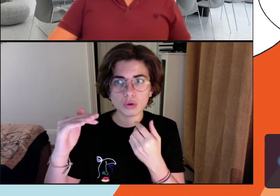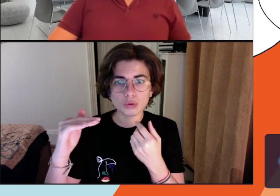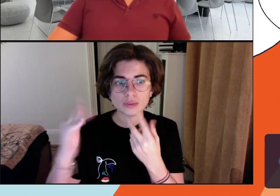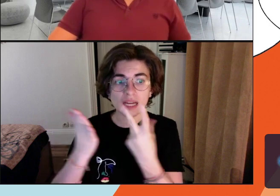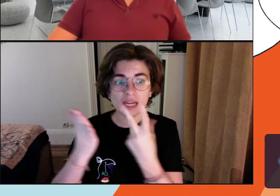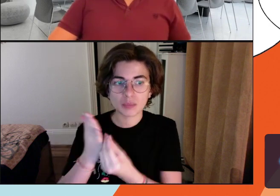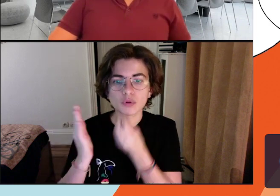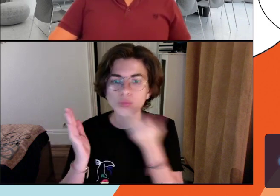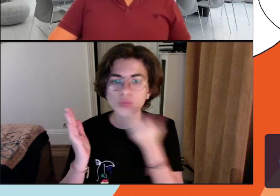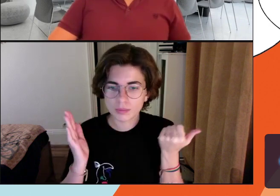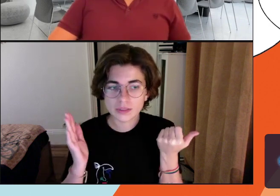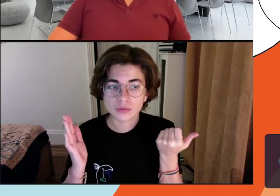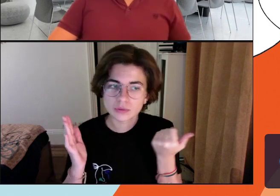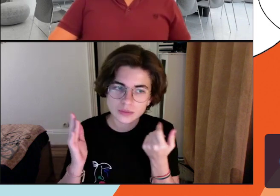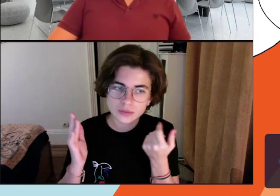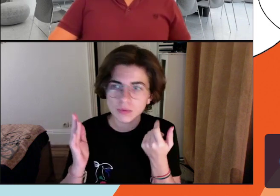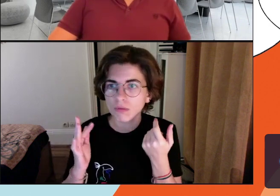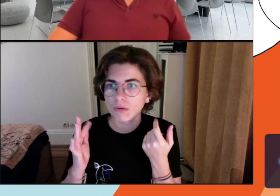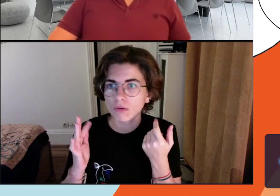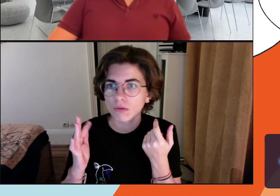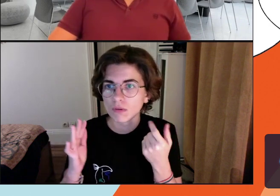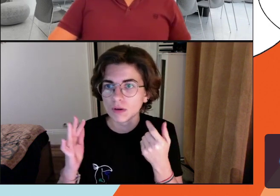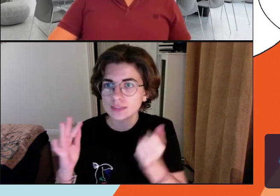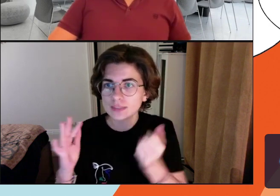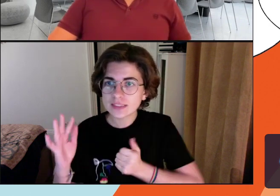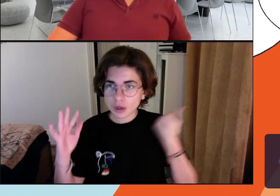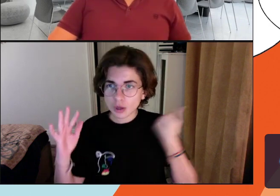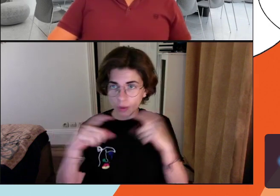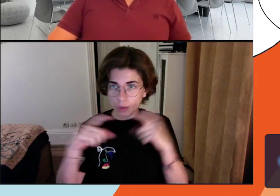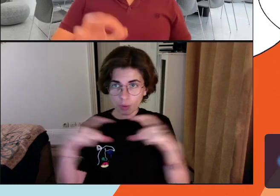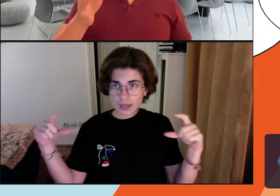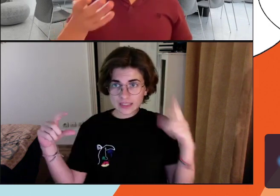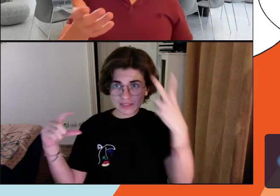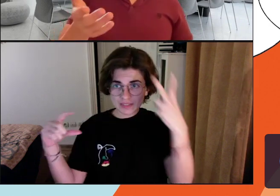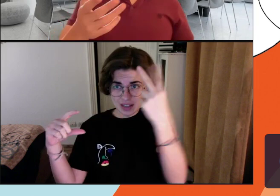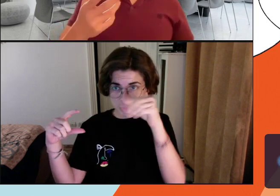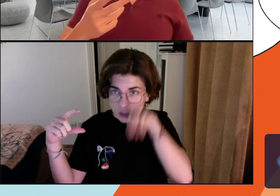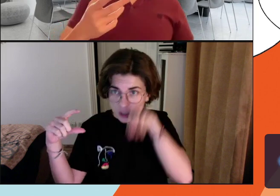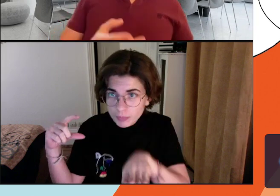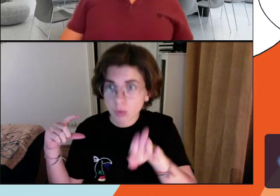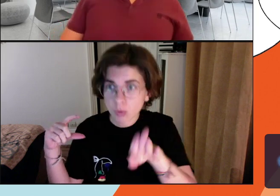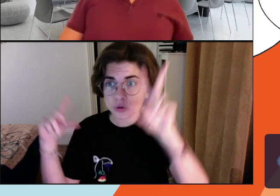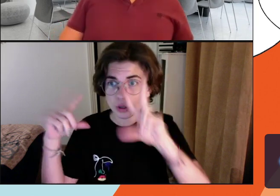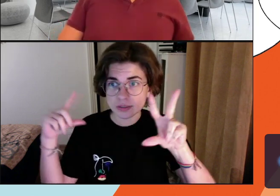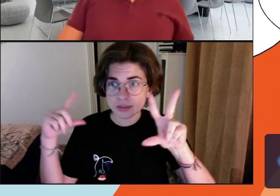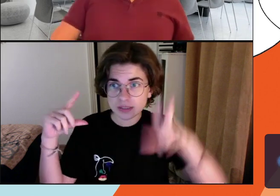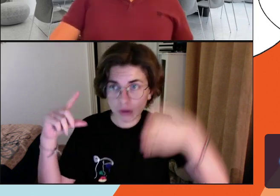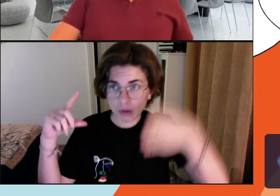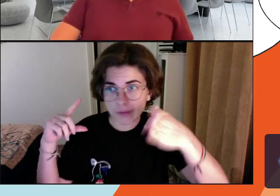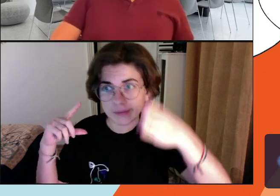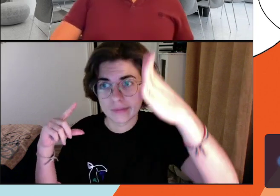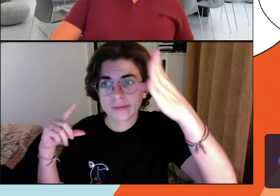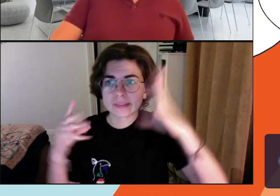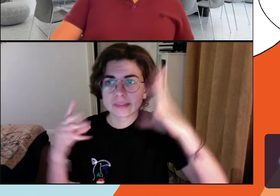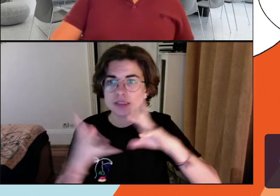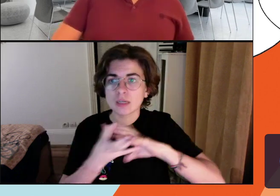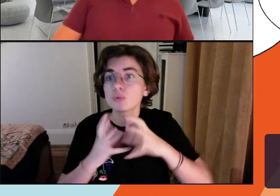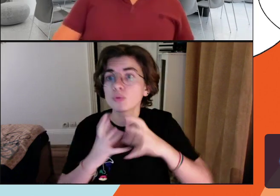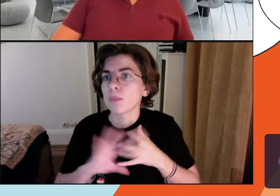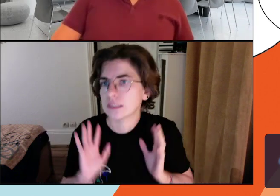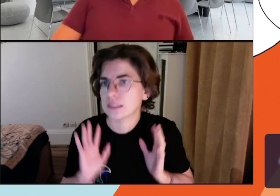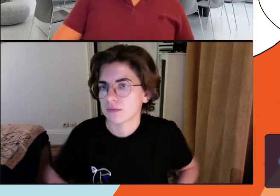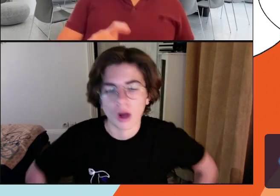capte mieux, parce que sinon, si c'est seulement moi, ouais. ça va capter le micro de l'ordinateur et ça va être un peu complexe.